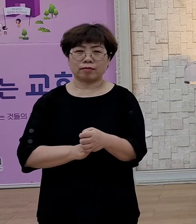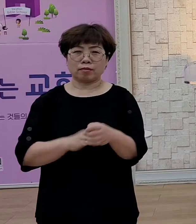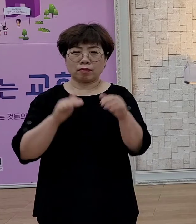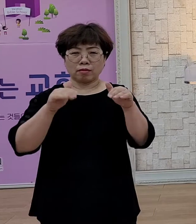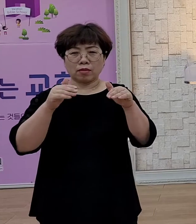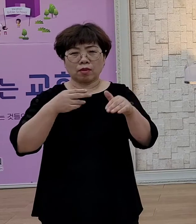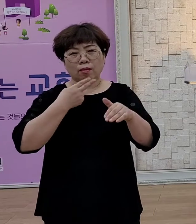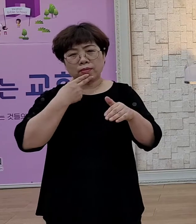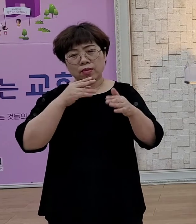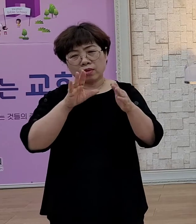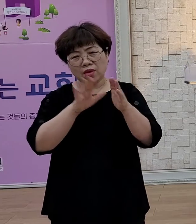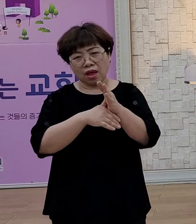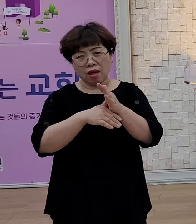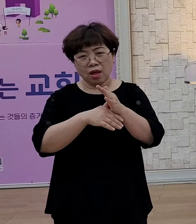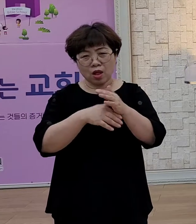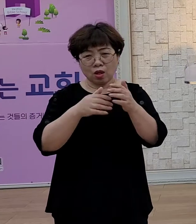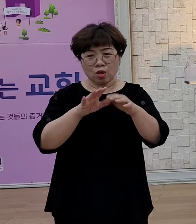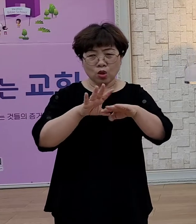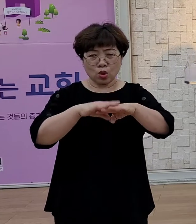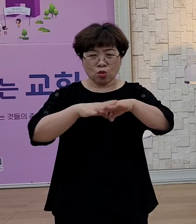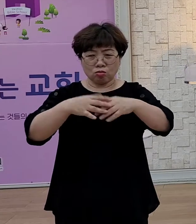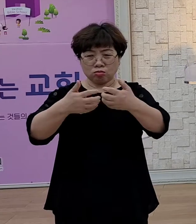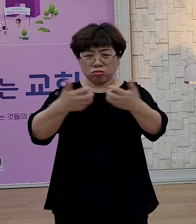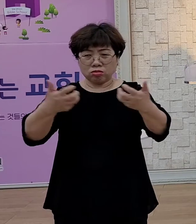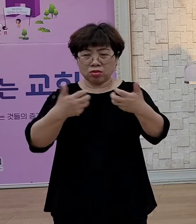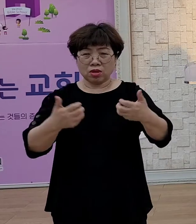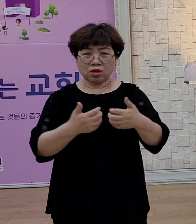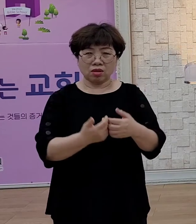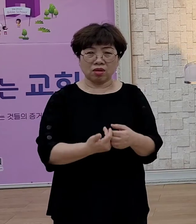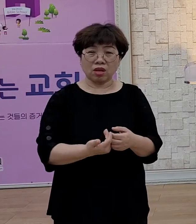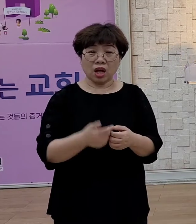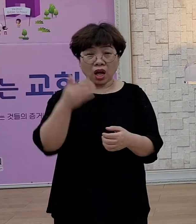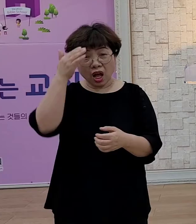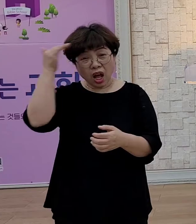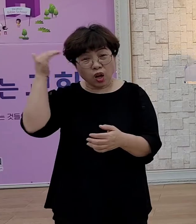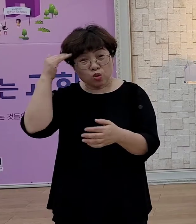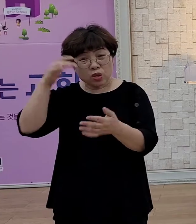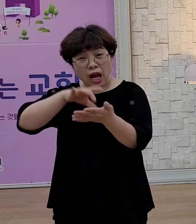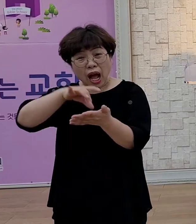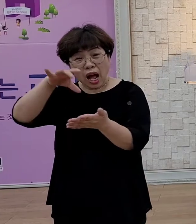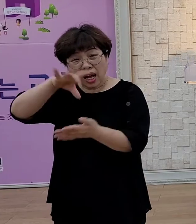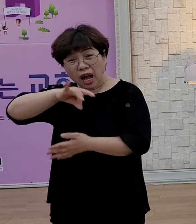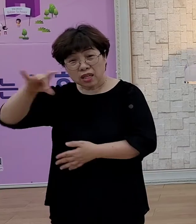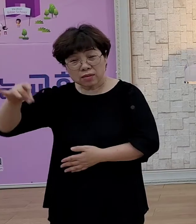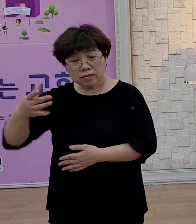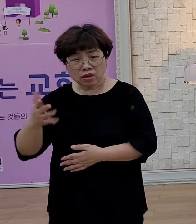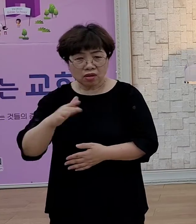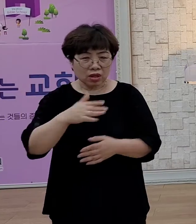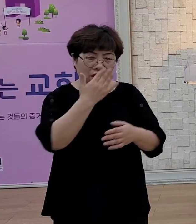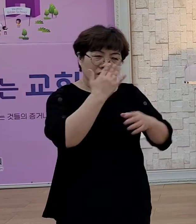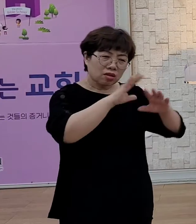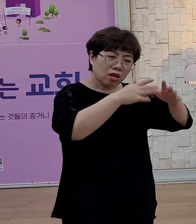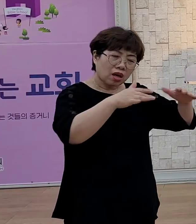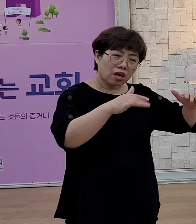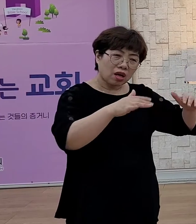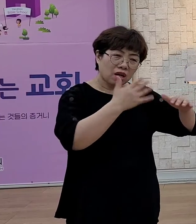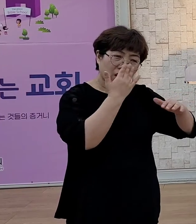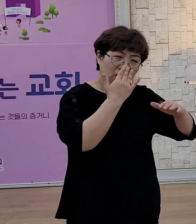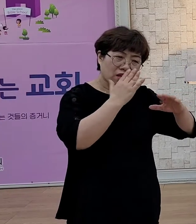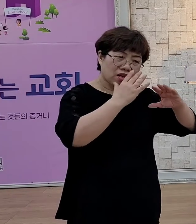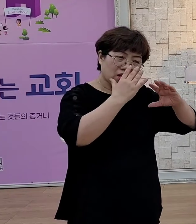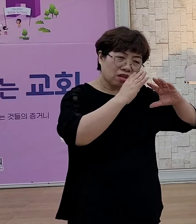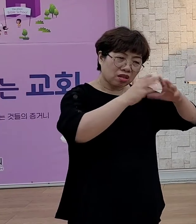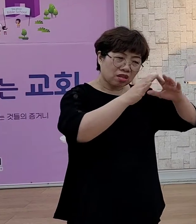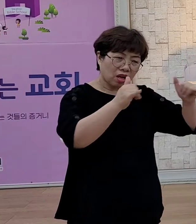와가지고. 이스라엘 사람들 그게 다반사예요. 이른 비와 늦은 비 사이에 비가 안 오기 때문에 막 땅이 쭉쭉쭉 갈라지고